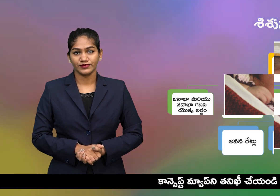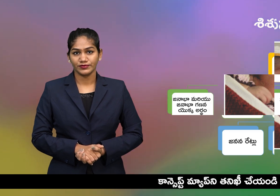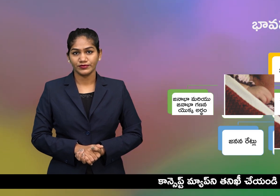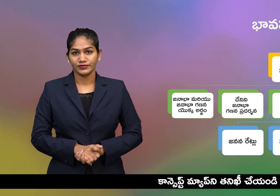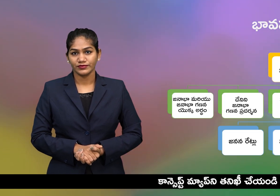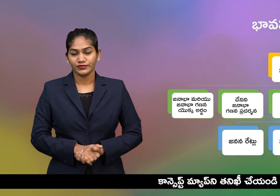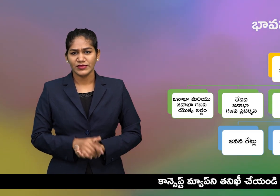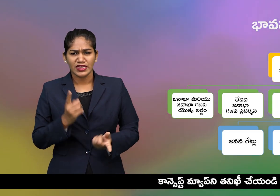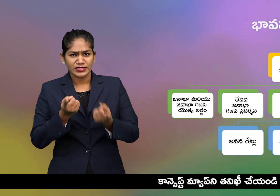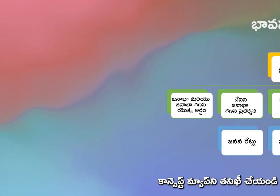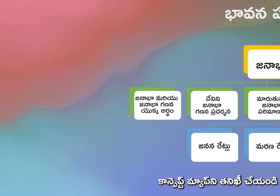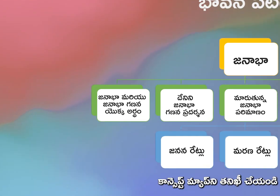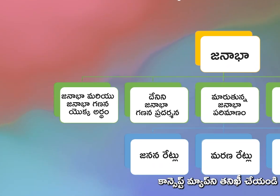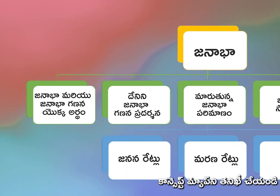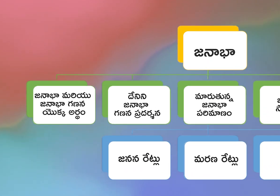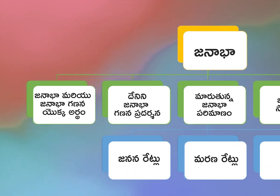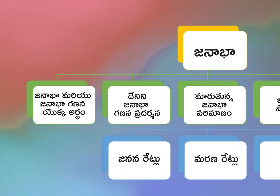కాన్సెప్ట్ మ్యాప్ని తనిఖీ చేయండి.